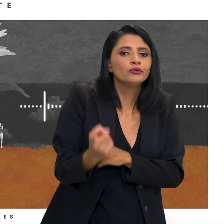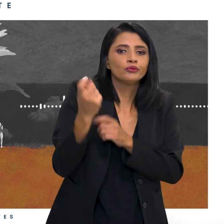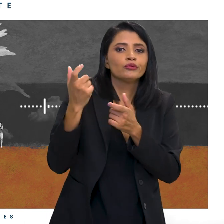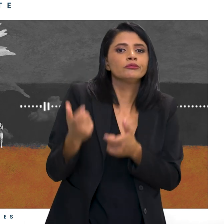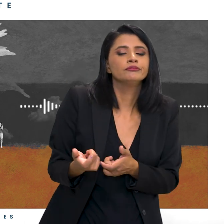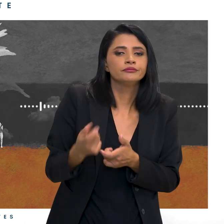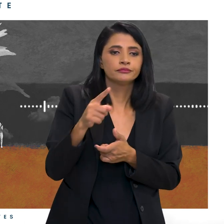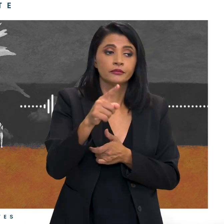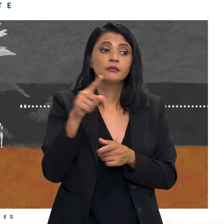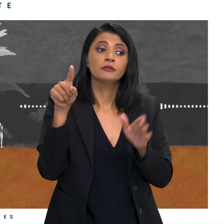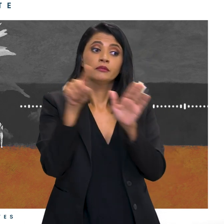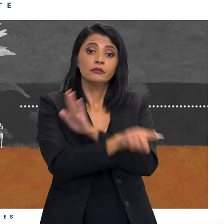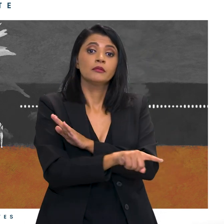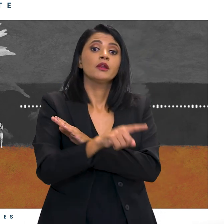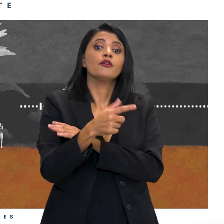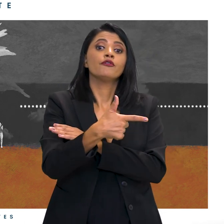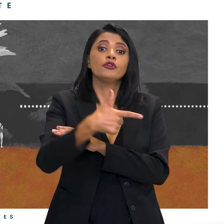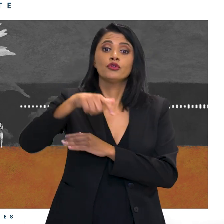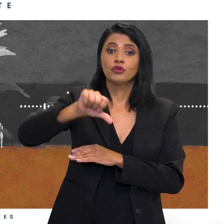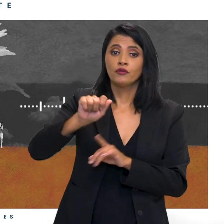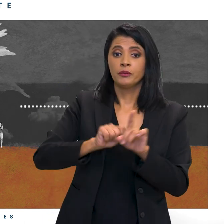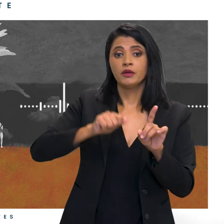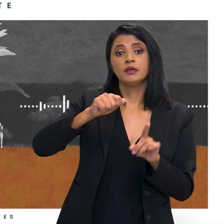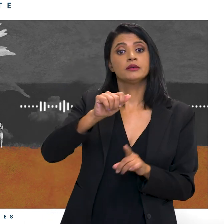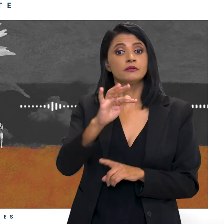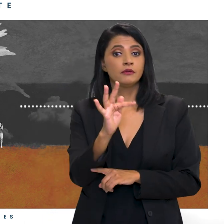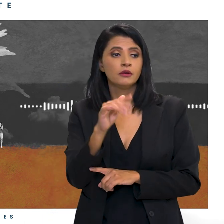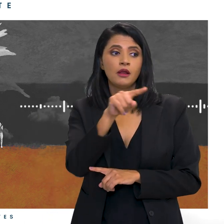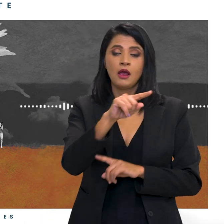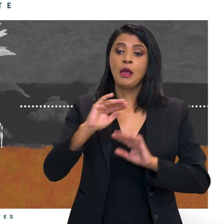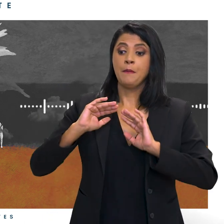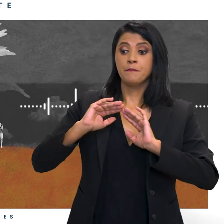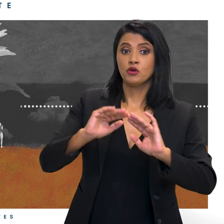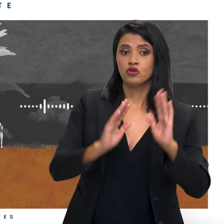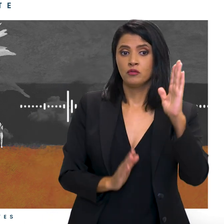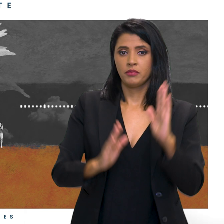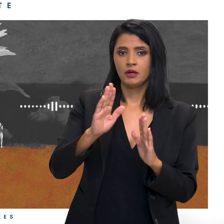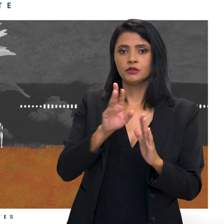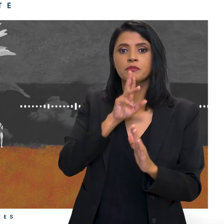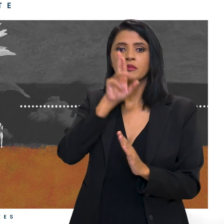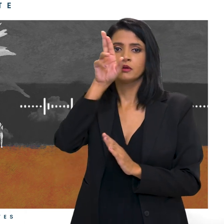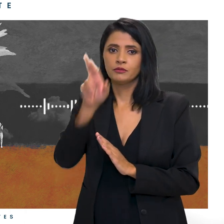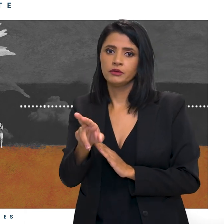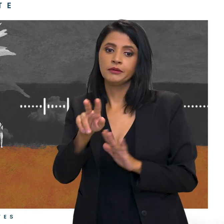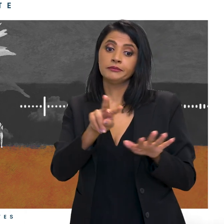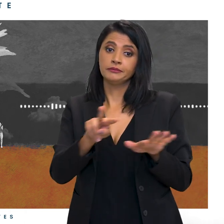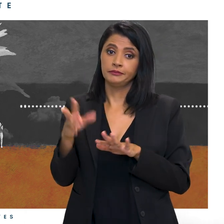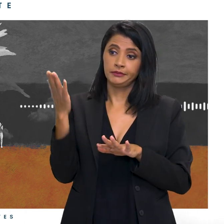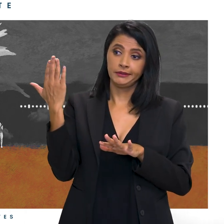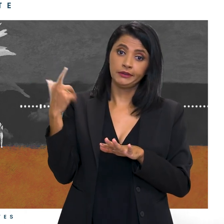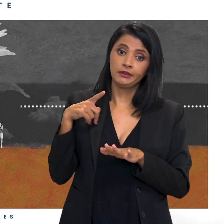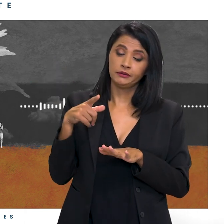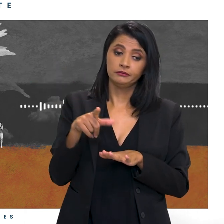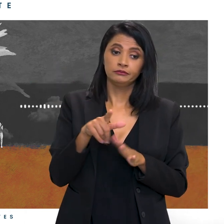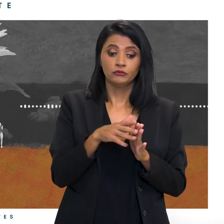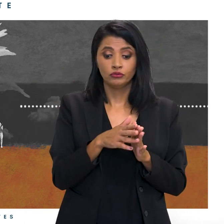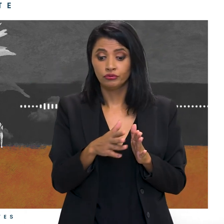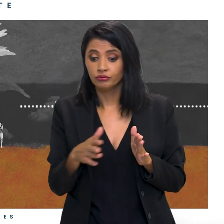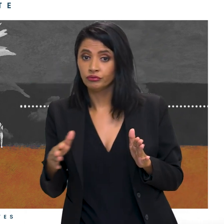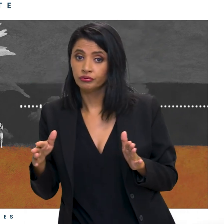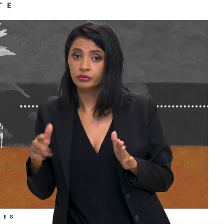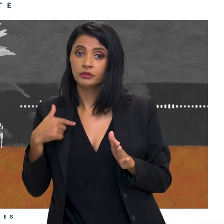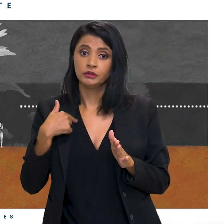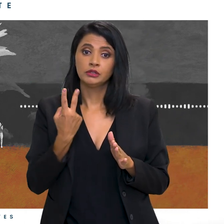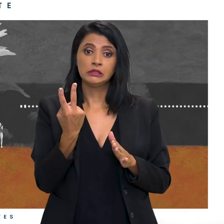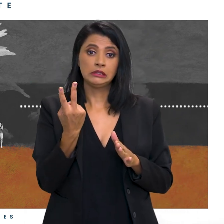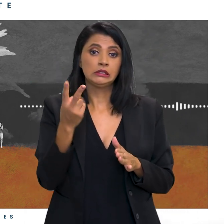gente questionou isso no dia 29 de fevereiro. Aí eles pediram mais prazo para responder essa parte ainda na semana passada. O tempo